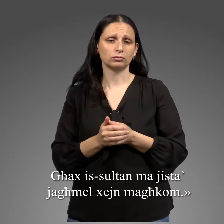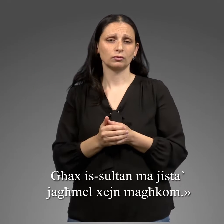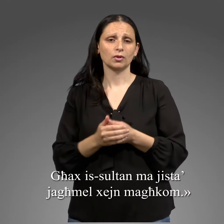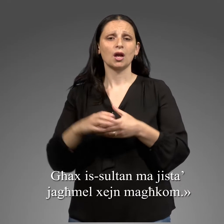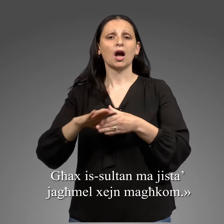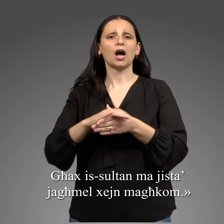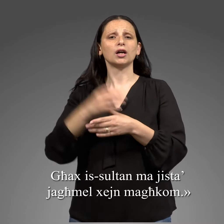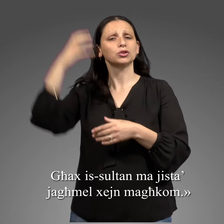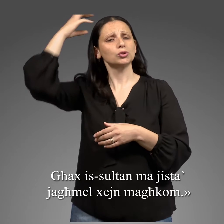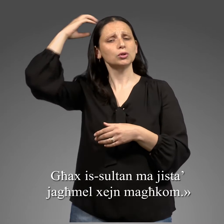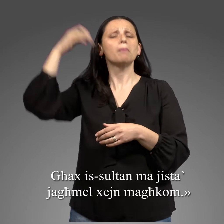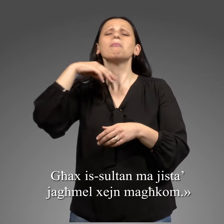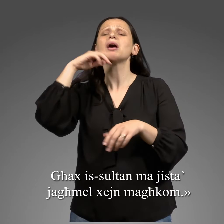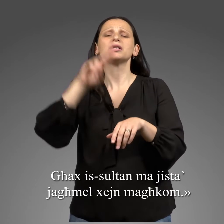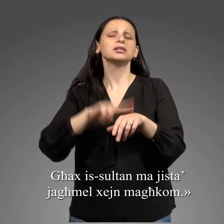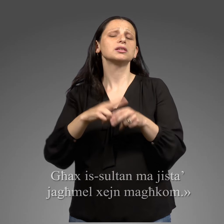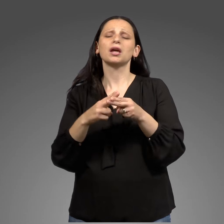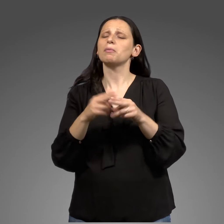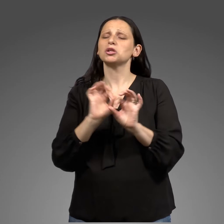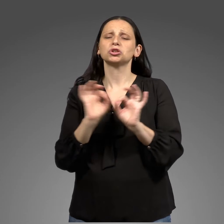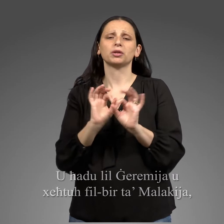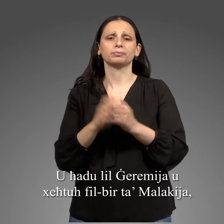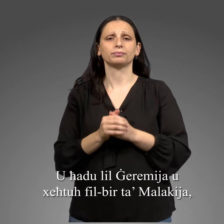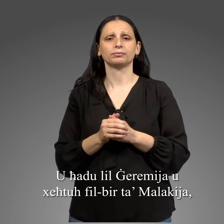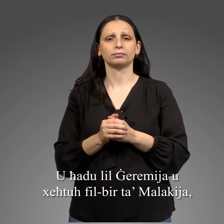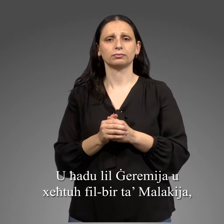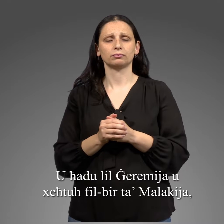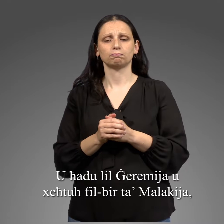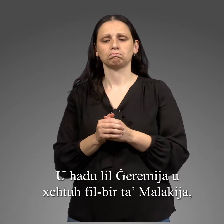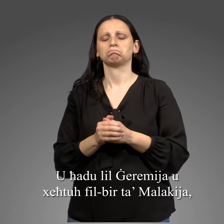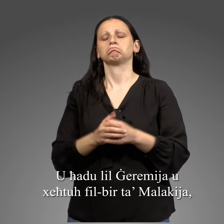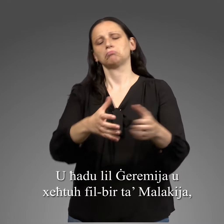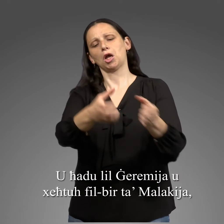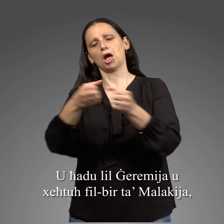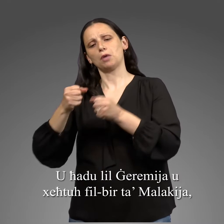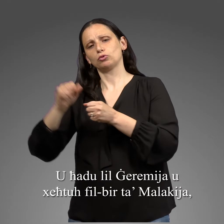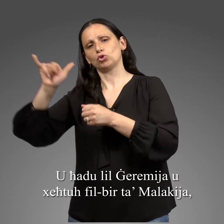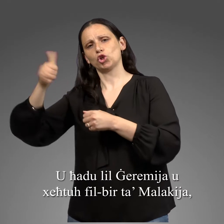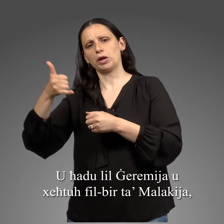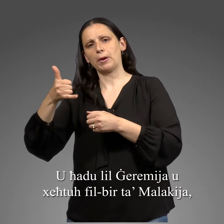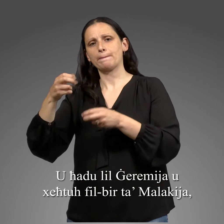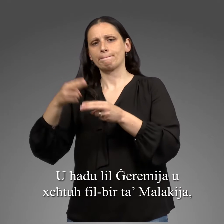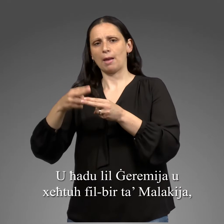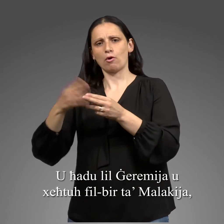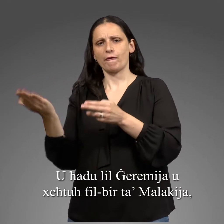-sultan ma jistajamajxen maqom Uħadu l-ġeramija Uċaħtuħ fill-bir ta'